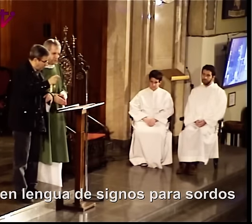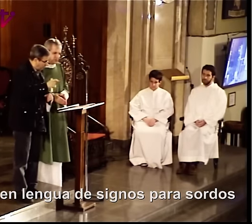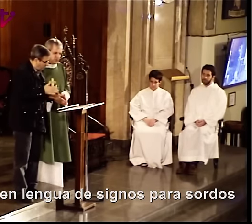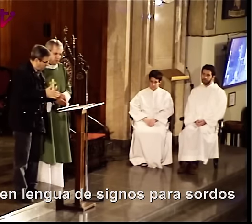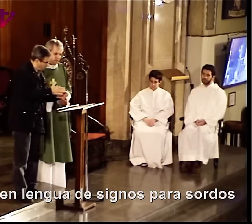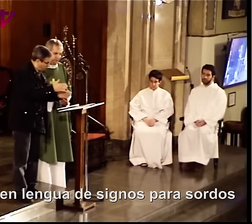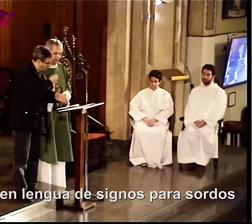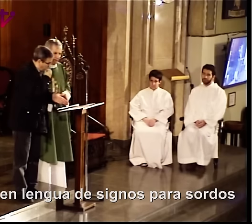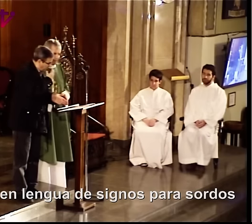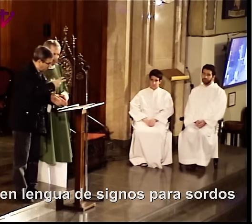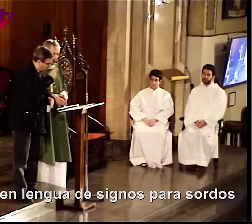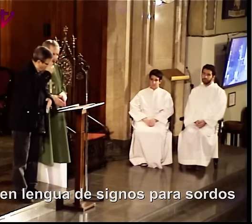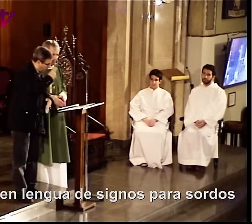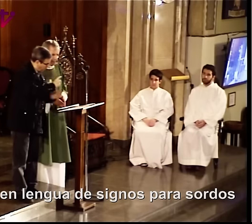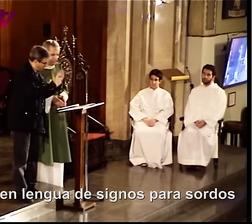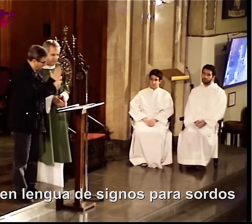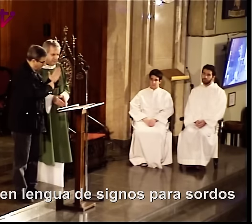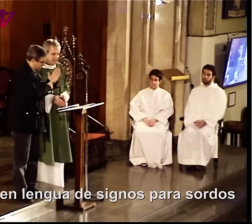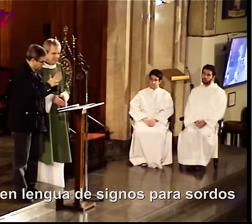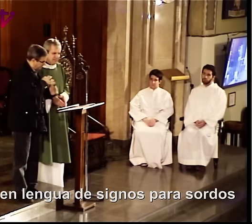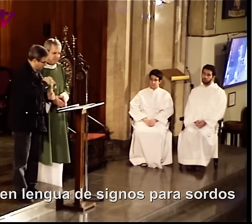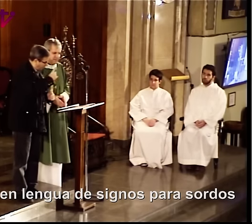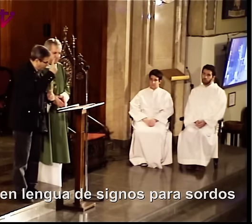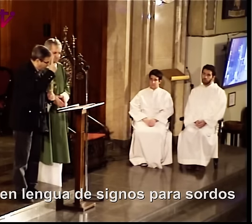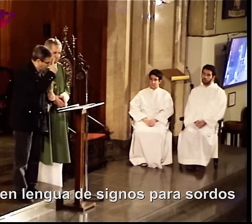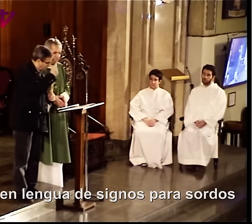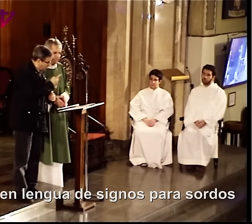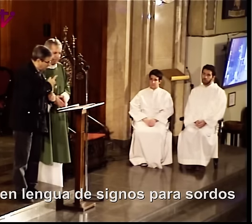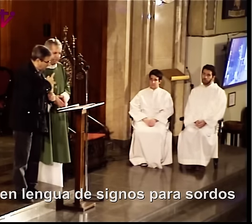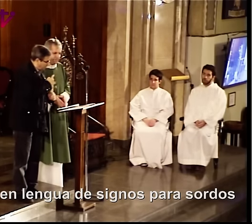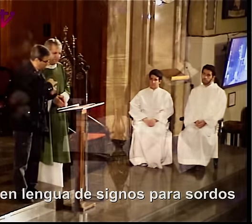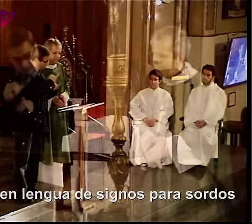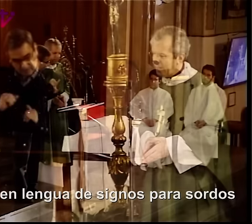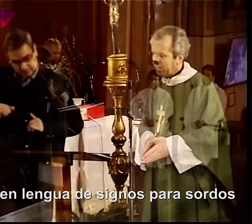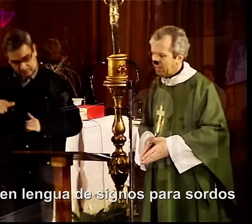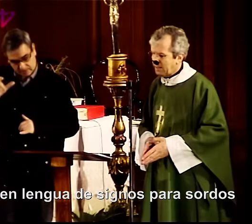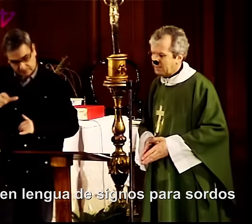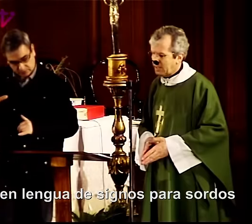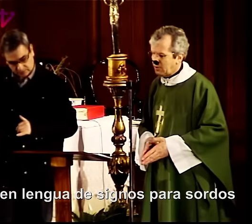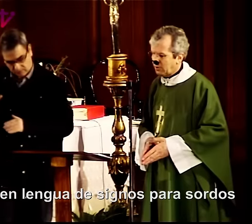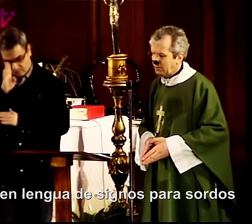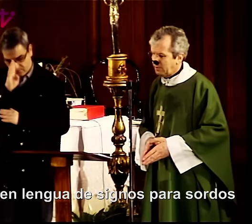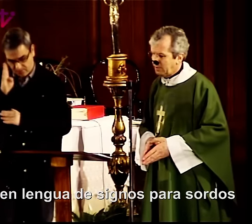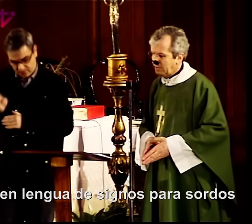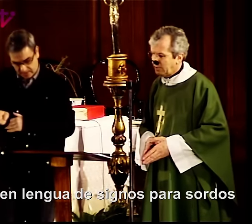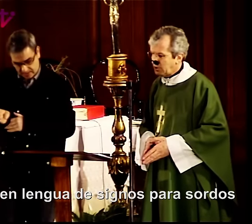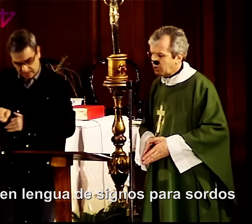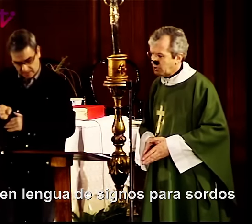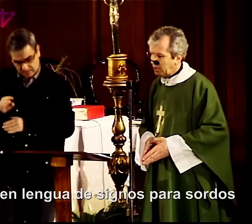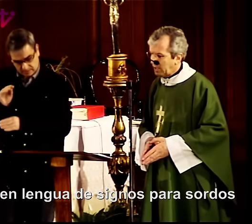Dichoso el que con vida intachable camina en la ley del Señor. Dichoso el que